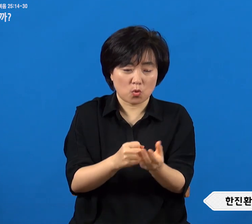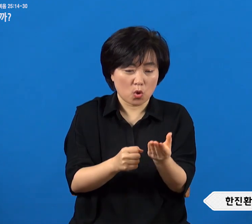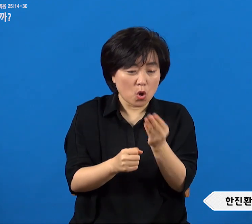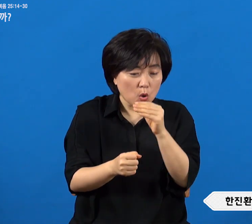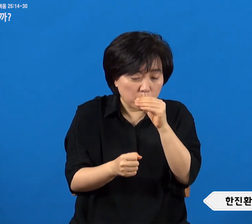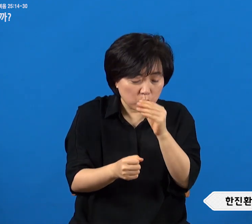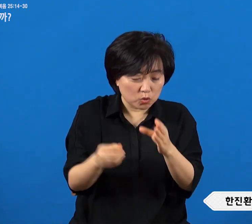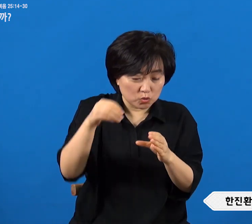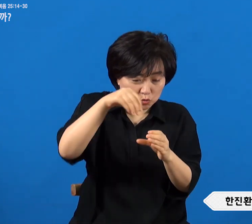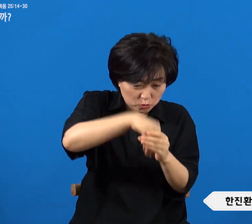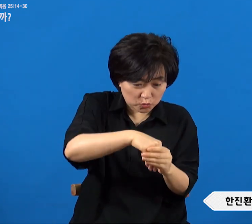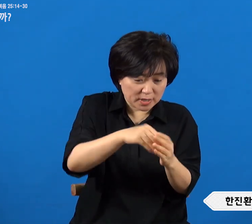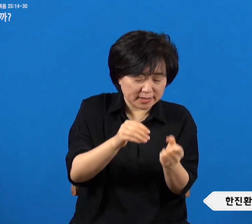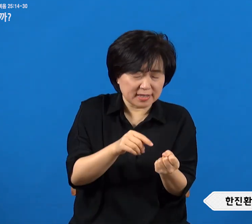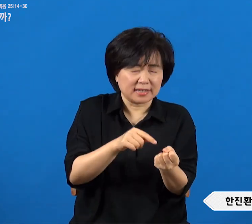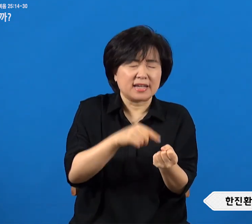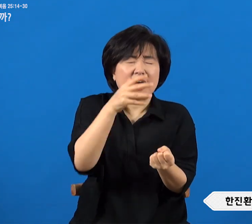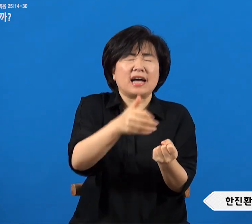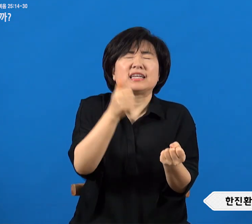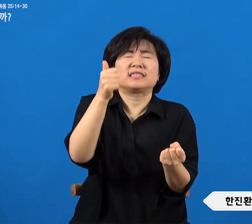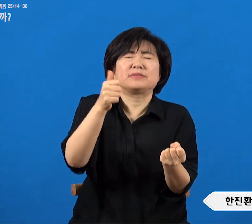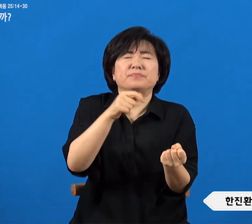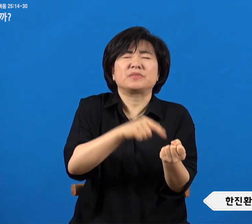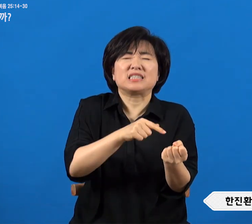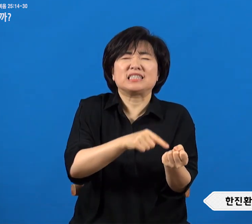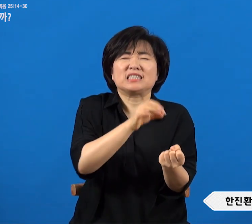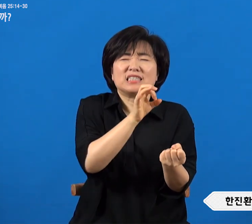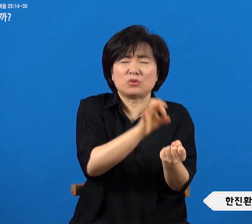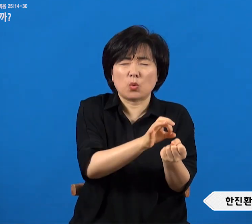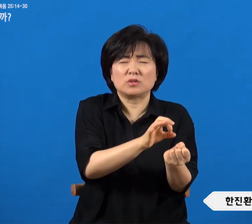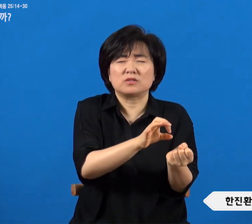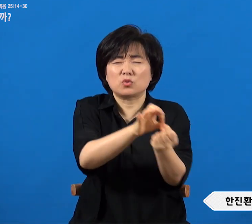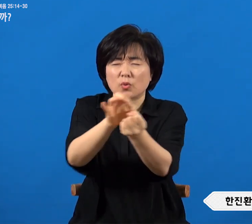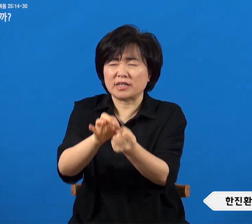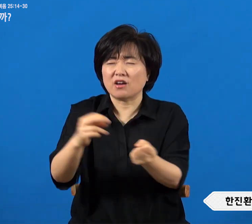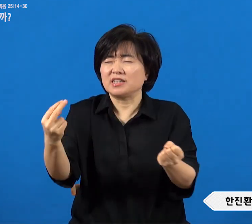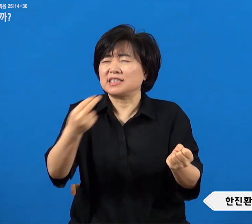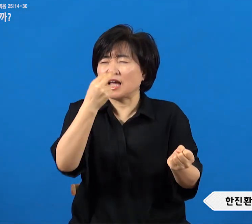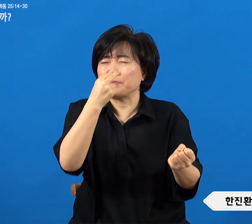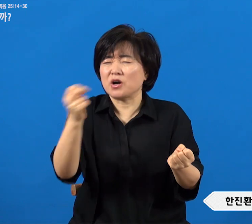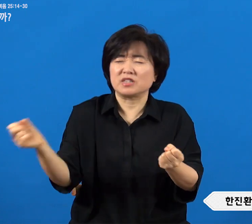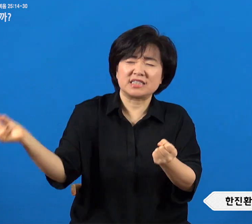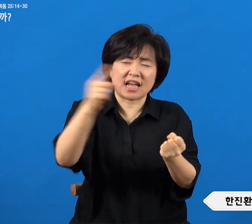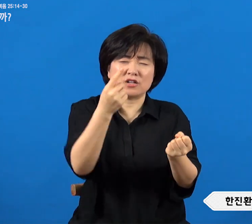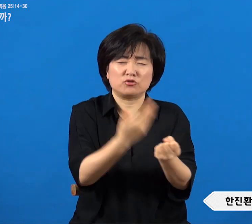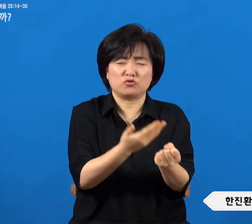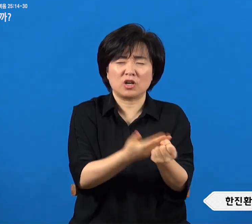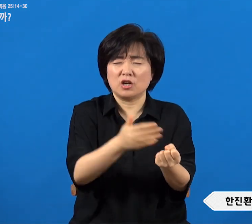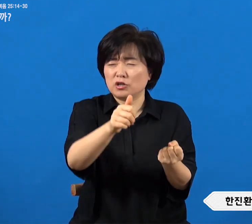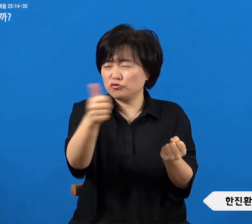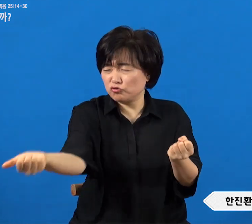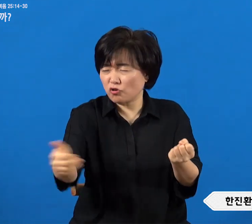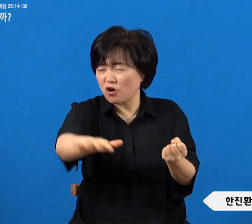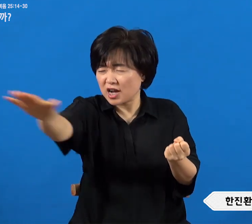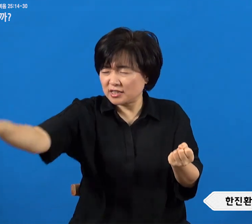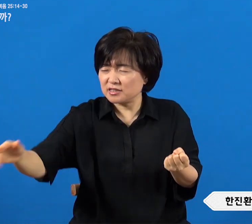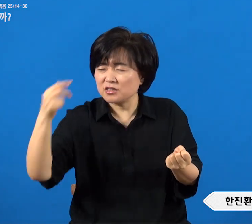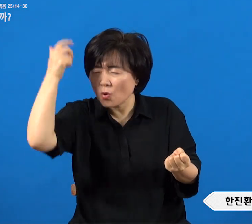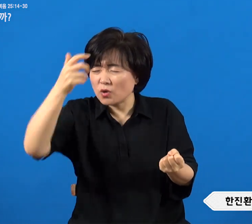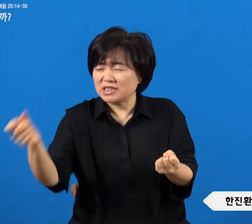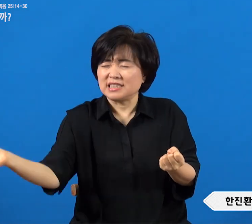얹고 하나님, 이 헌금 통해서 생명이 살아나게 하소서, 죽어가는 영혼이 살아나게